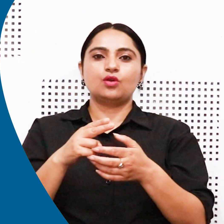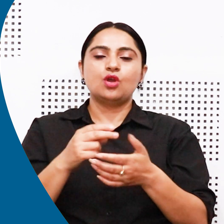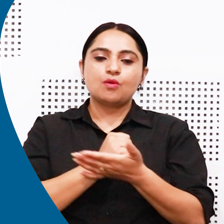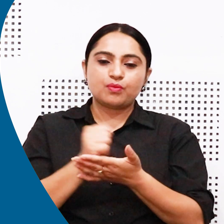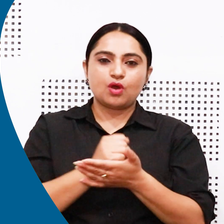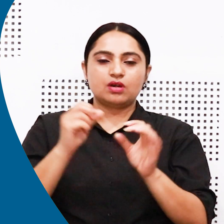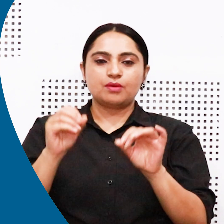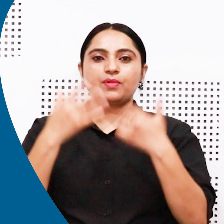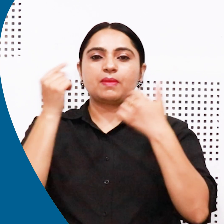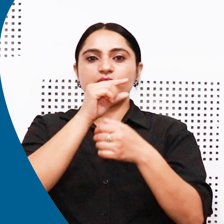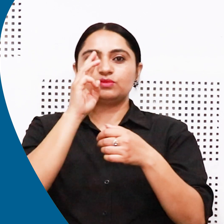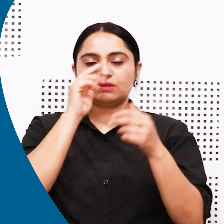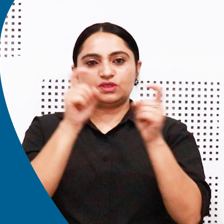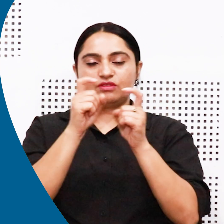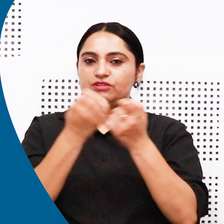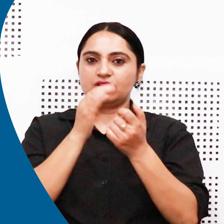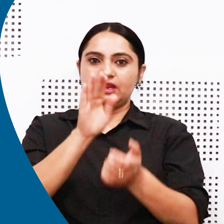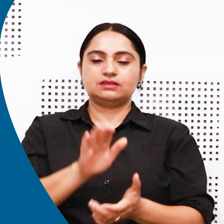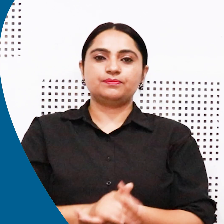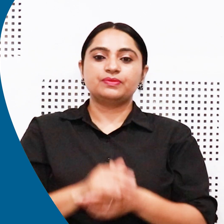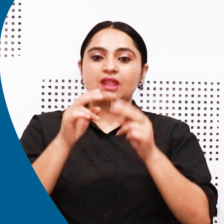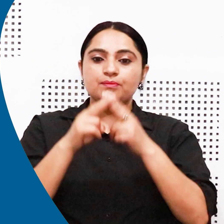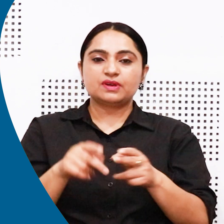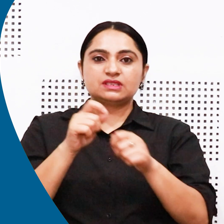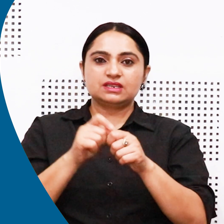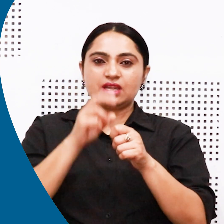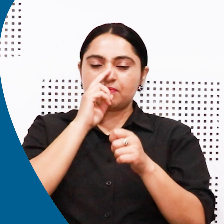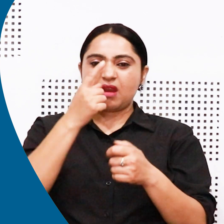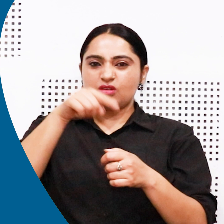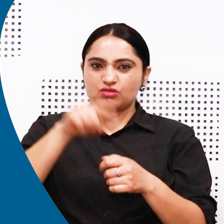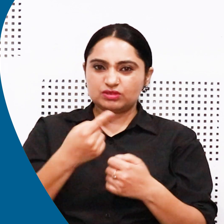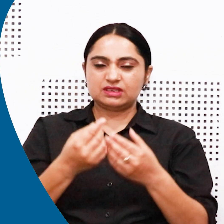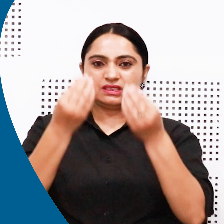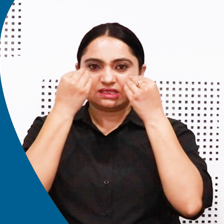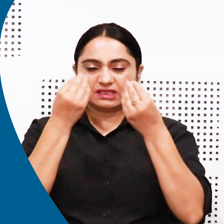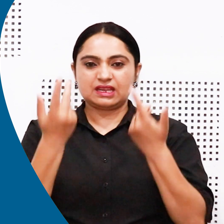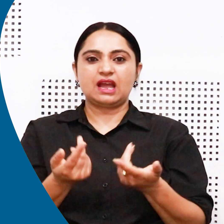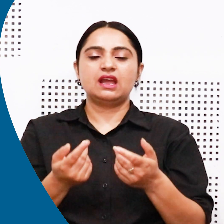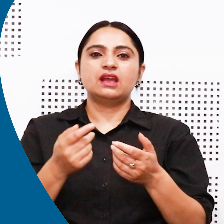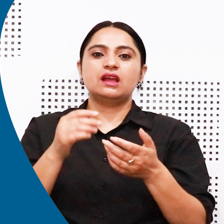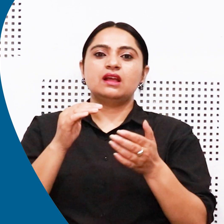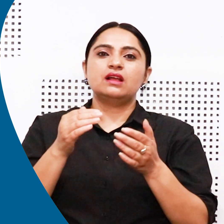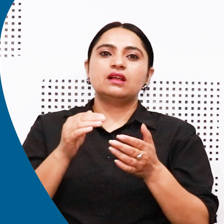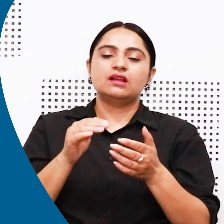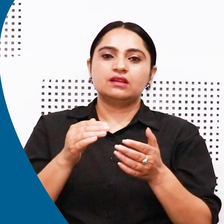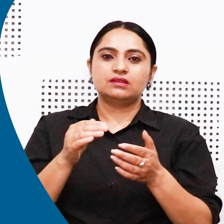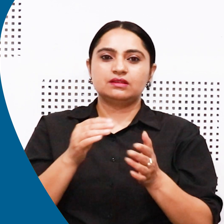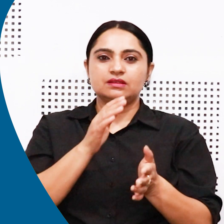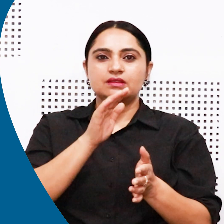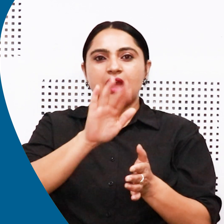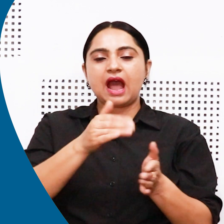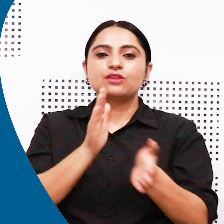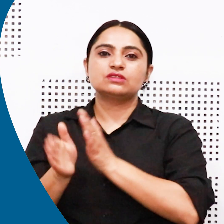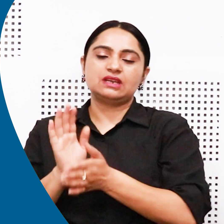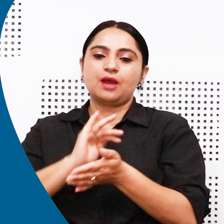पनि यस बीचमा चर्चा गरिएको छ। बजेट निर्माणमा त्रुटि र सिकाइ, आयोजना, बैंक स्थापनाको अभ्यास र